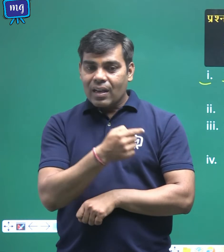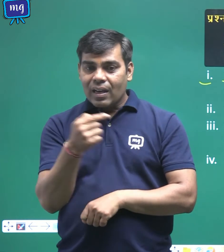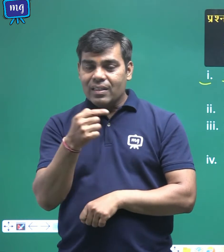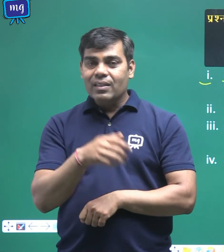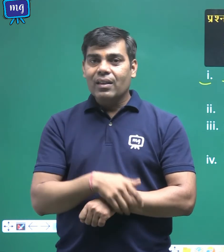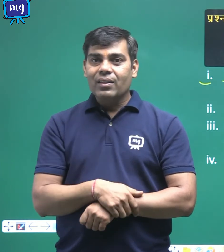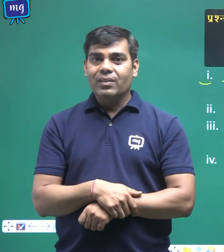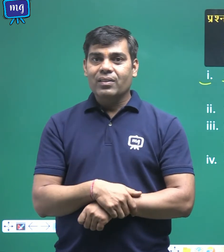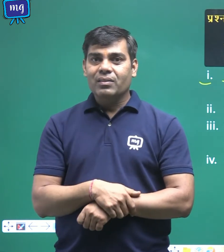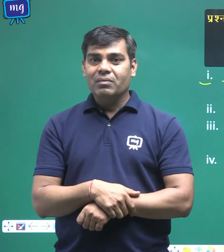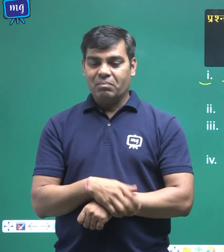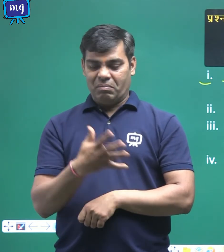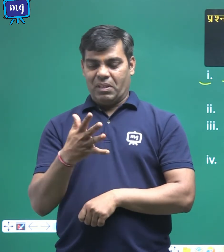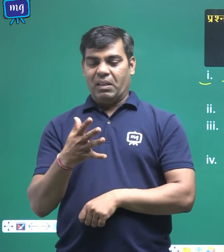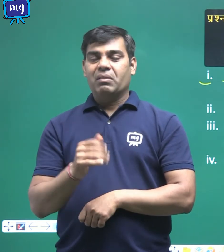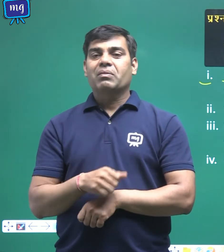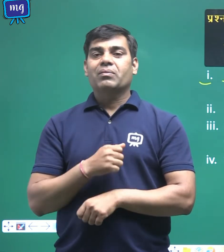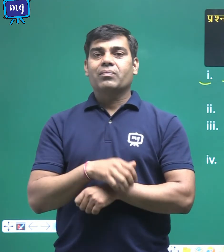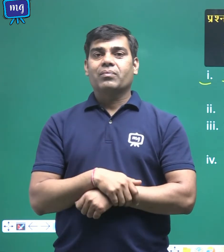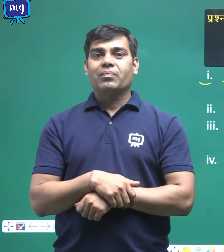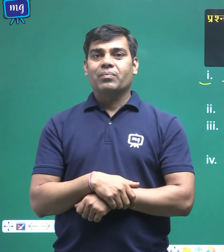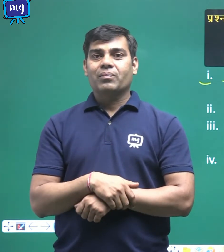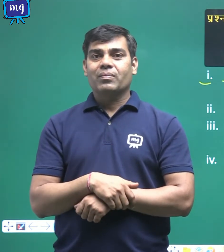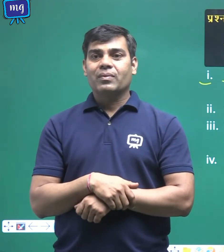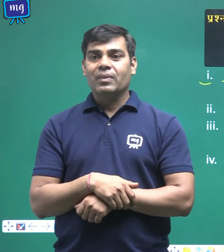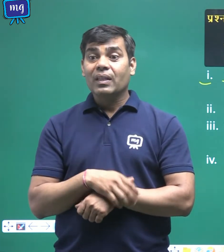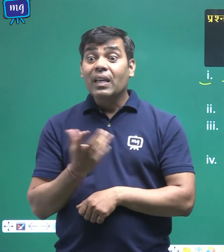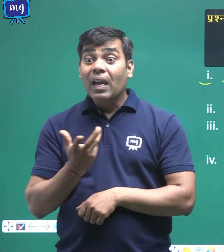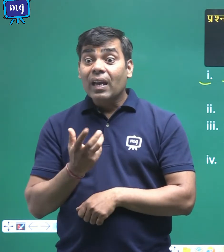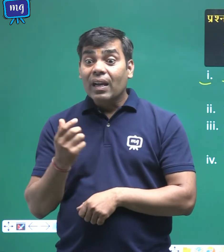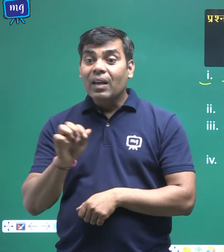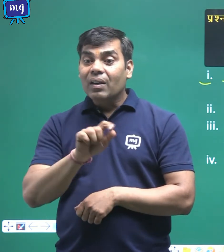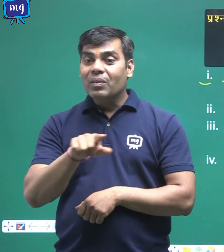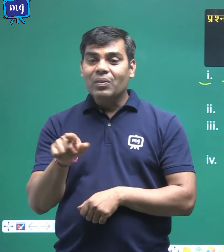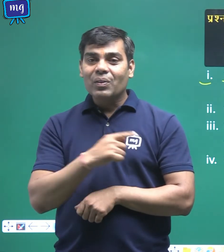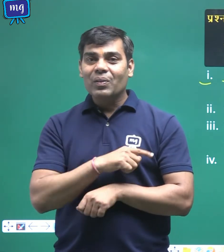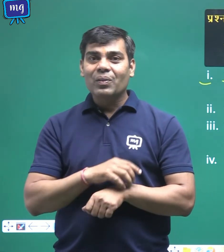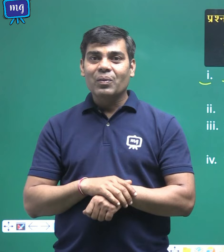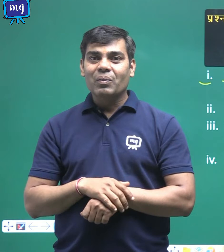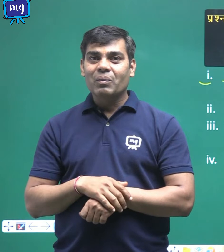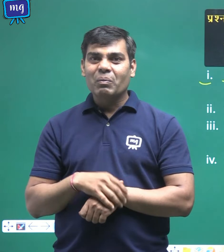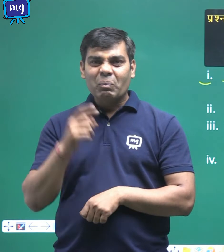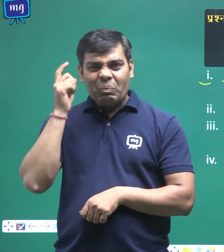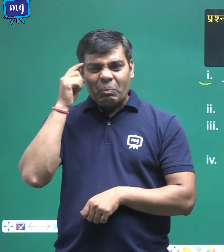खालिस्तान नहीं हूँ। क्या आएगा बच्चों? मूर्ख।